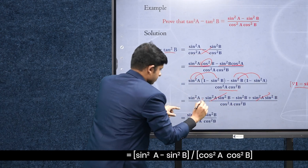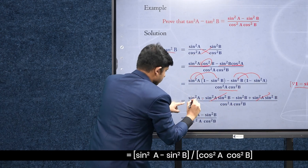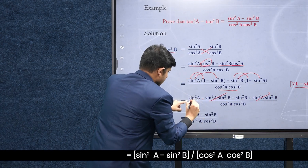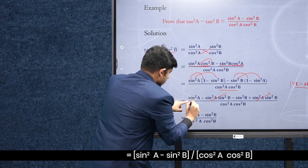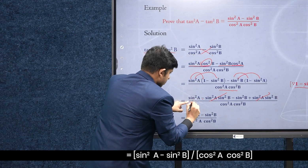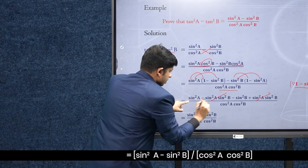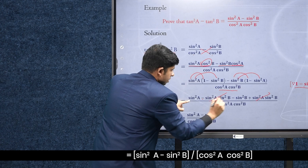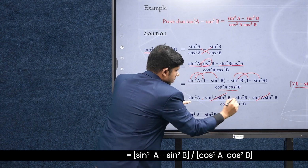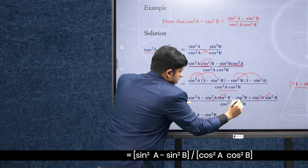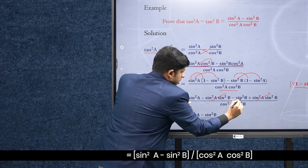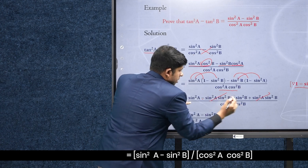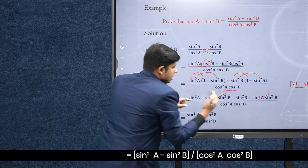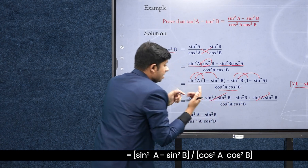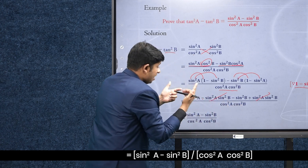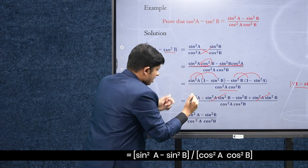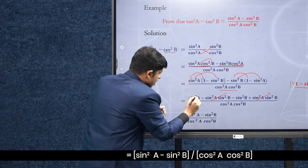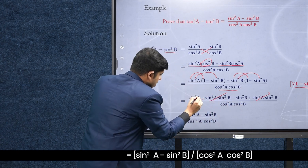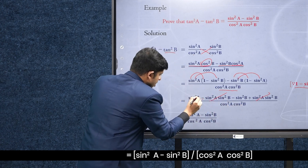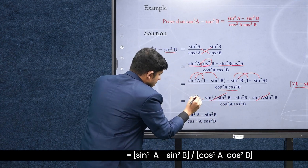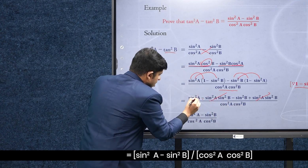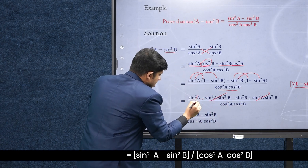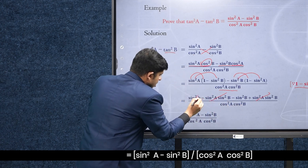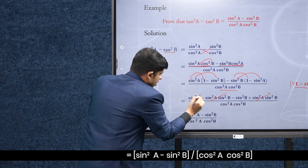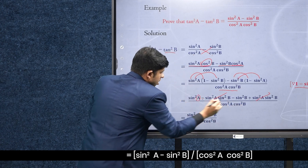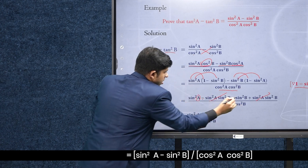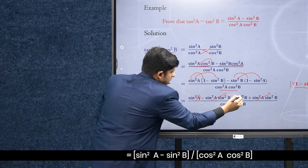equals sin 2a sin 2b cos 2o cos 2b.